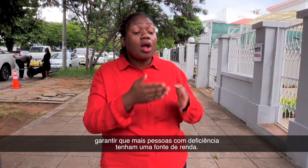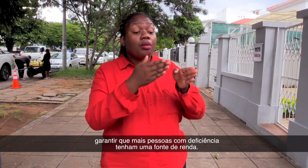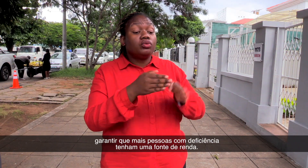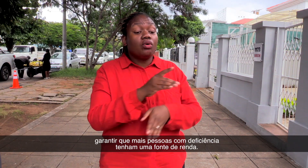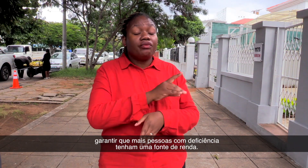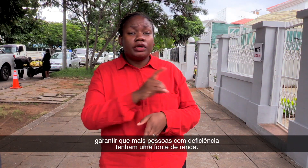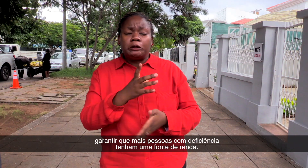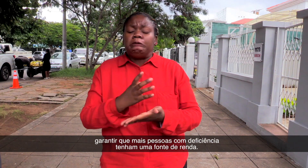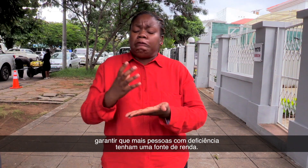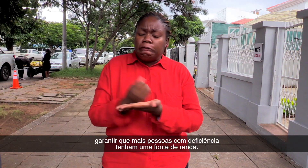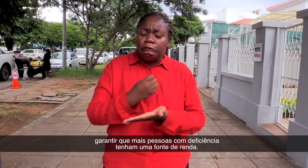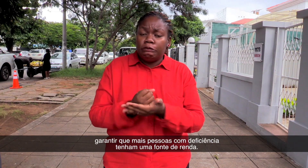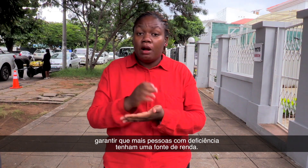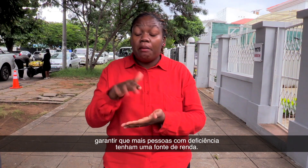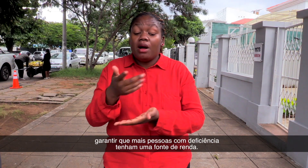pessoas com deficiência tenham uma fonte de renda.